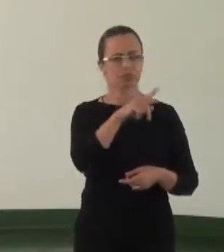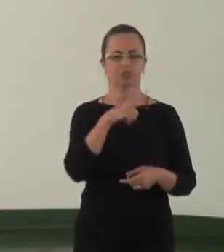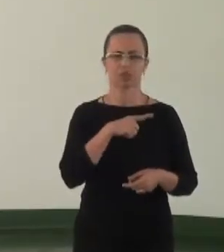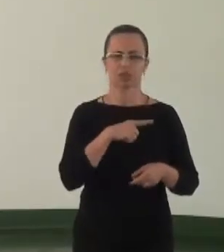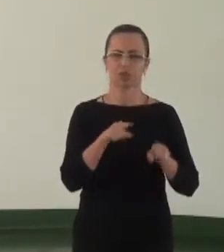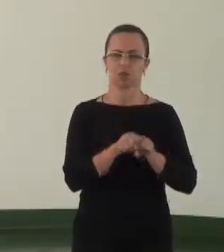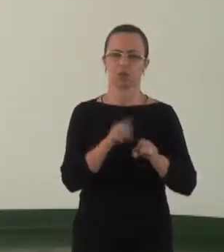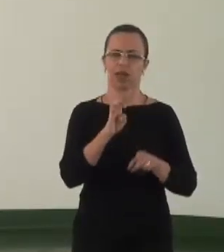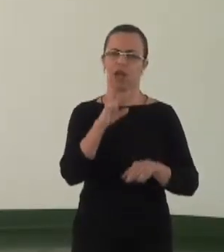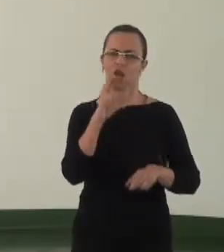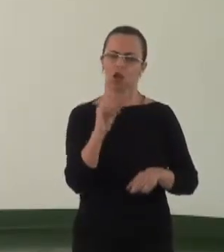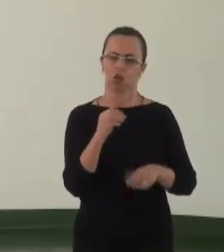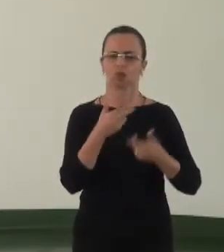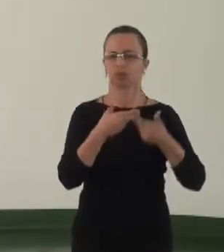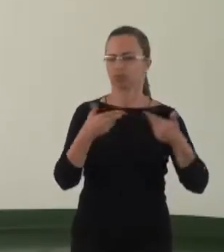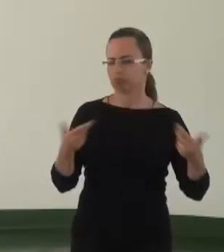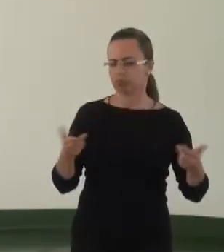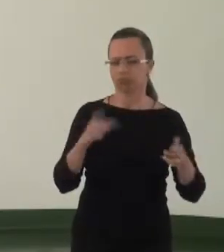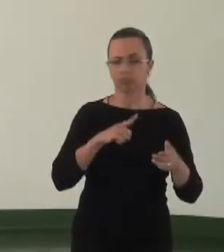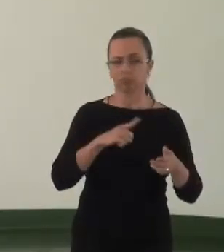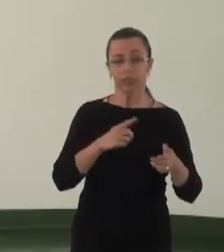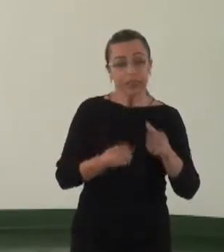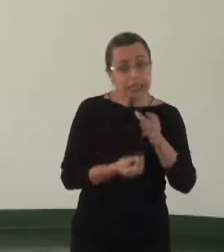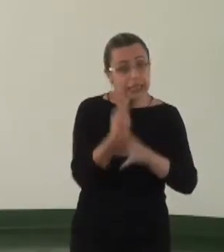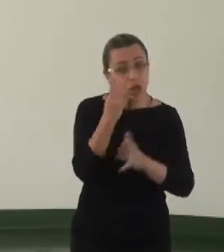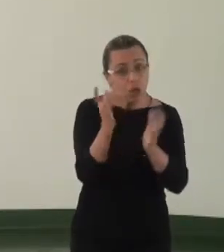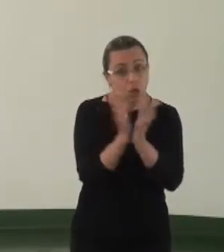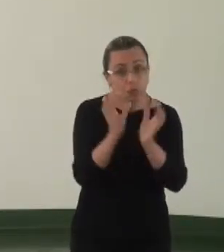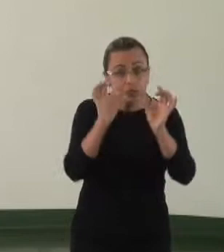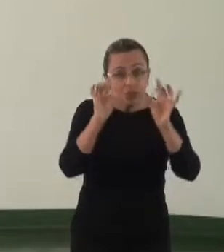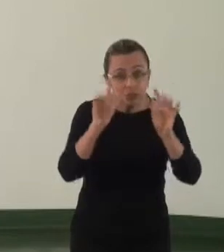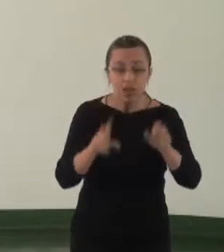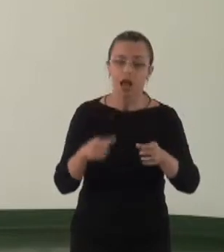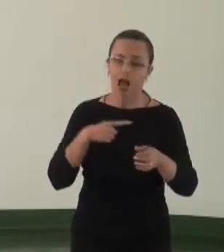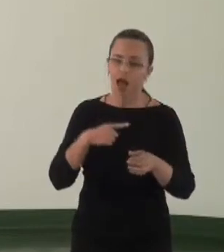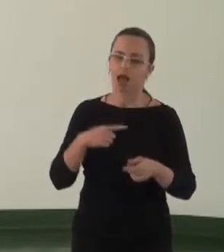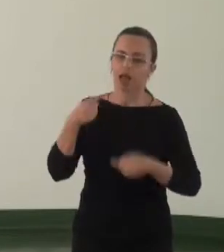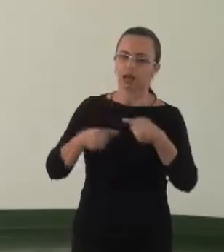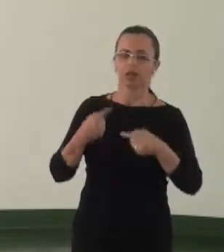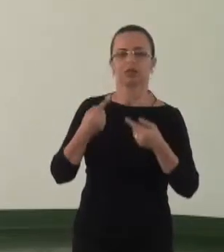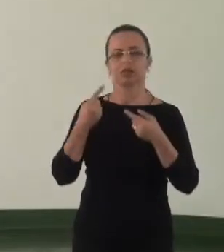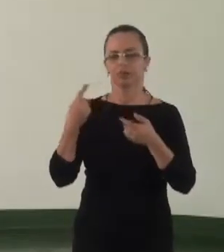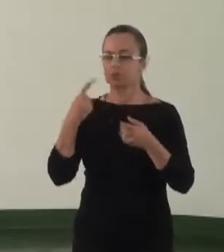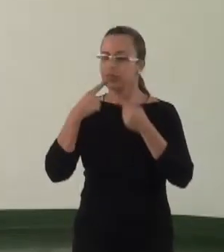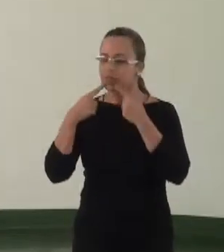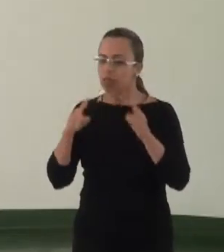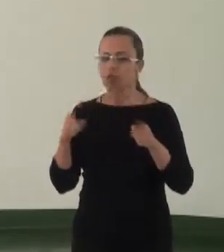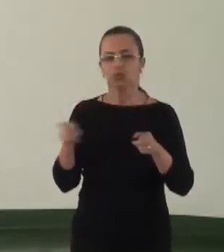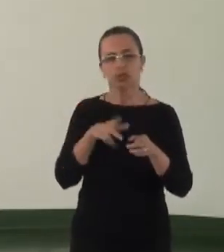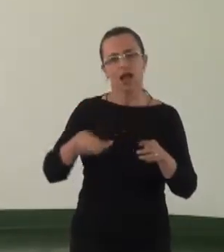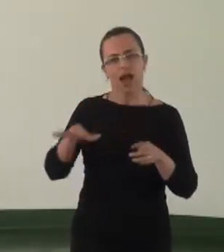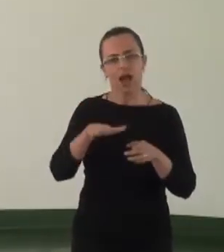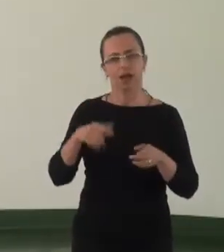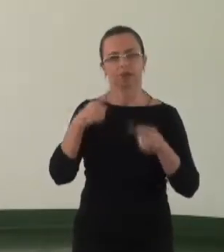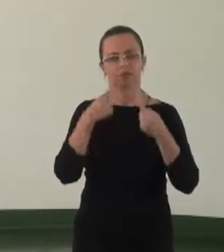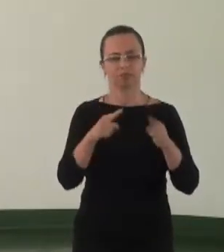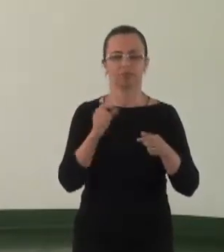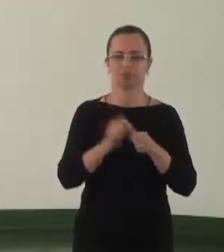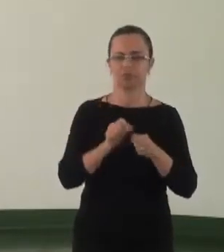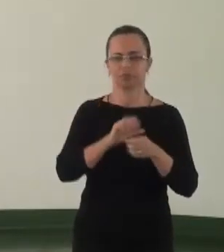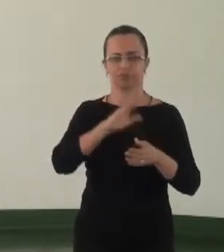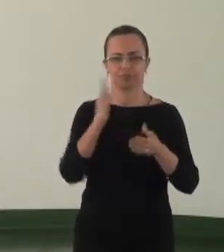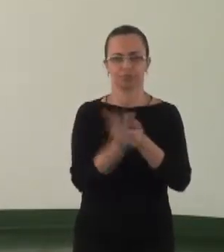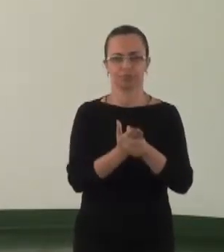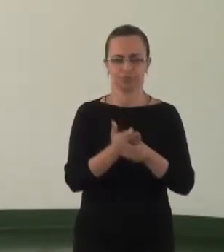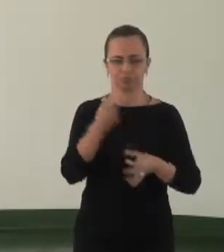tal, pode-se criar um grupo especificamente que discuta e possa promover então essas denúncias e possa promover essas ações